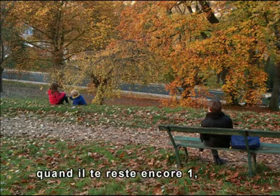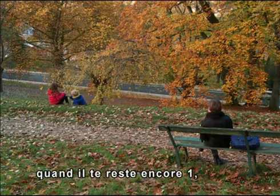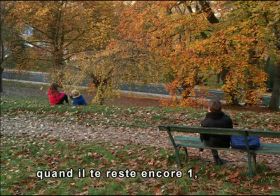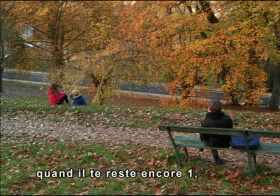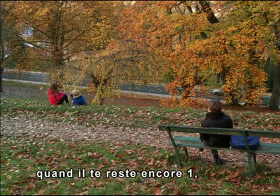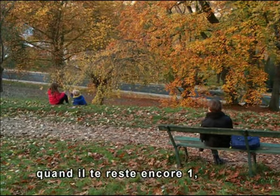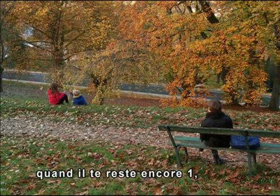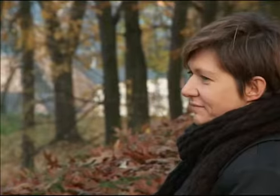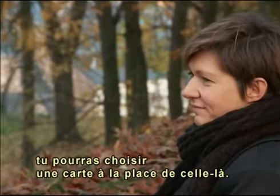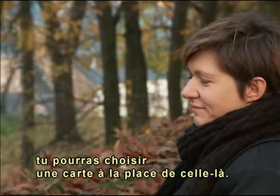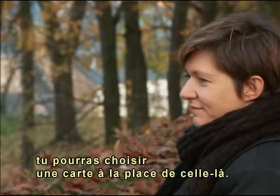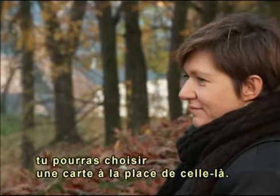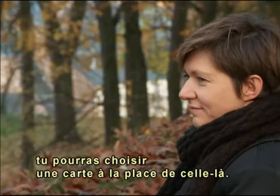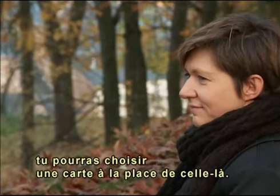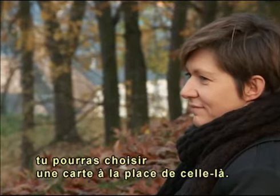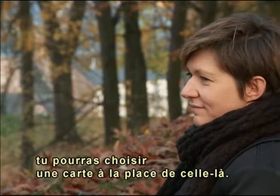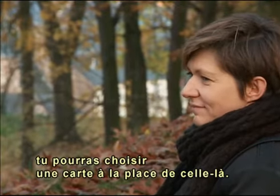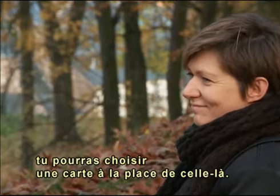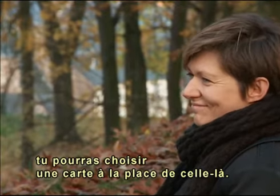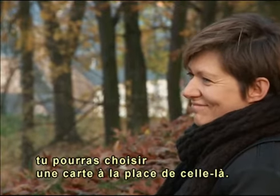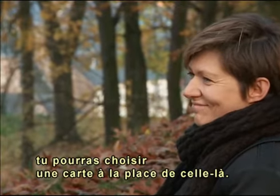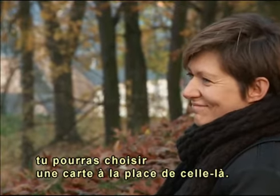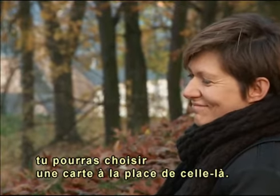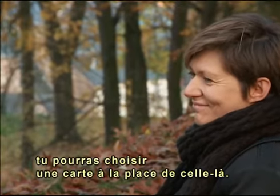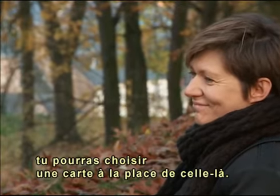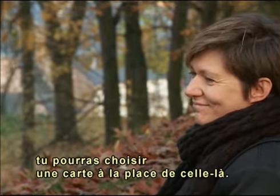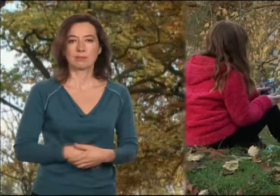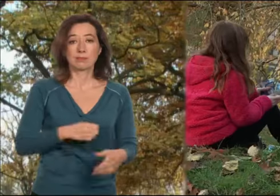te reste encore 1, tu pourras choisir une carte à la place de